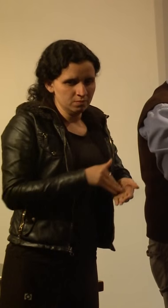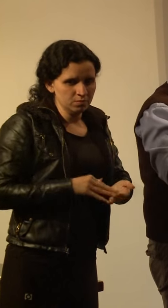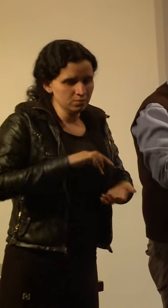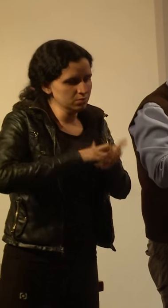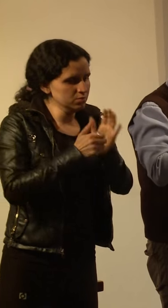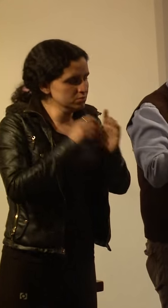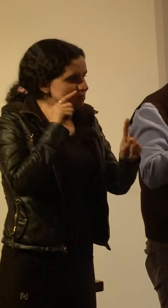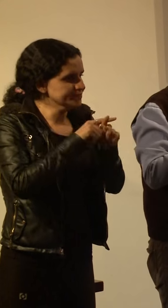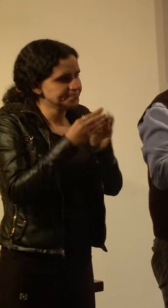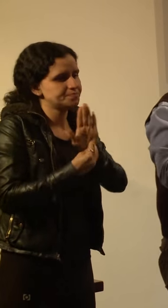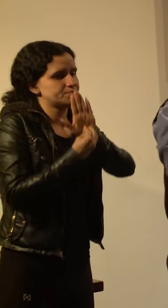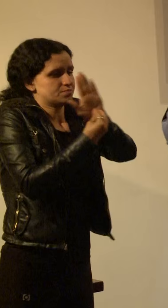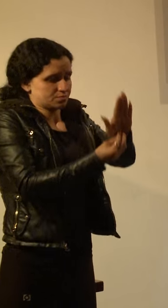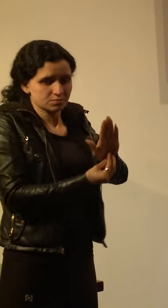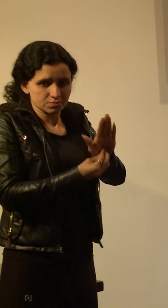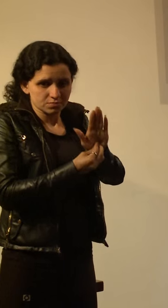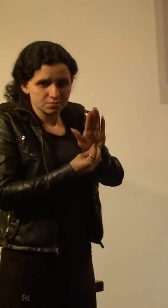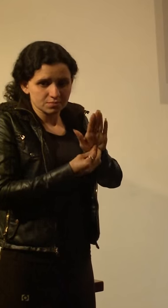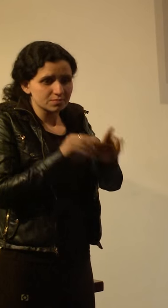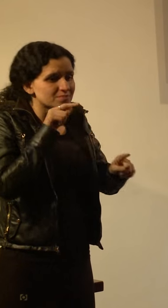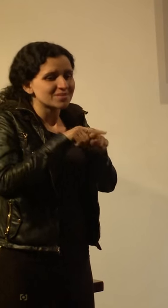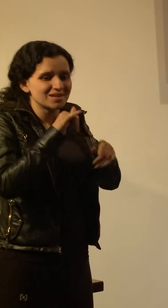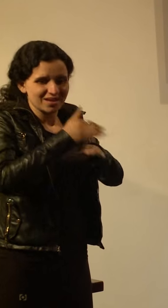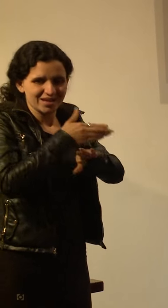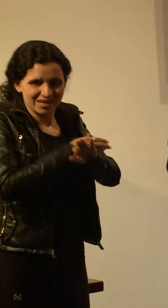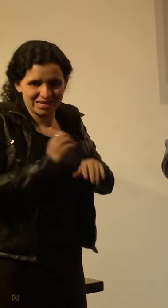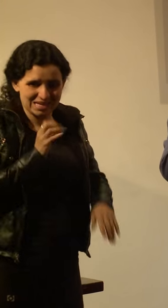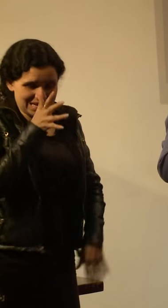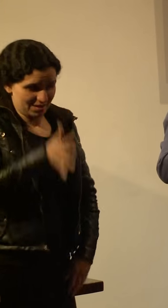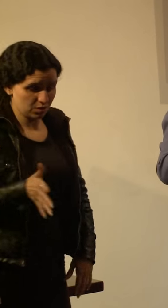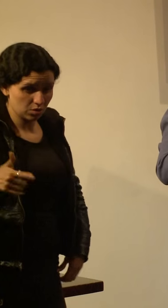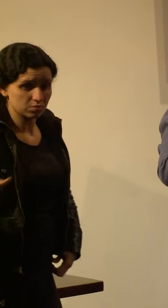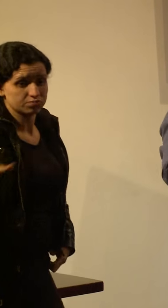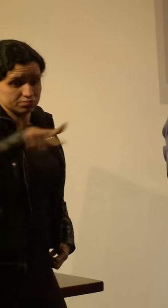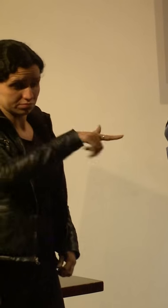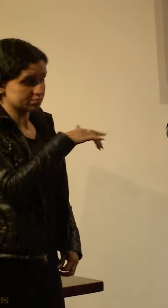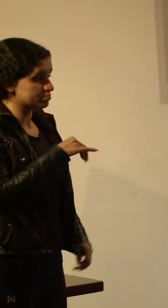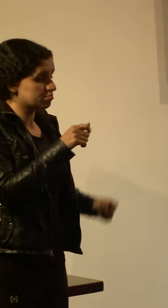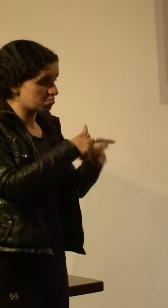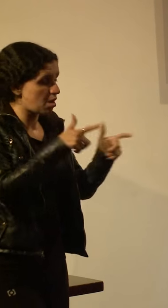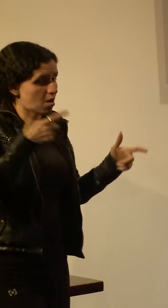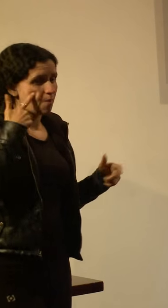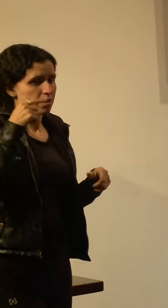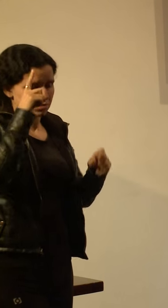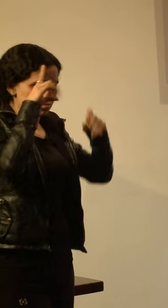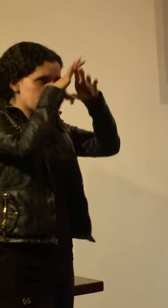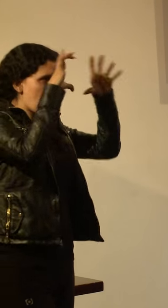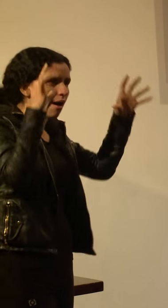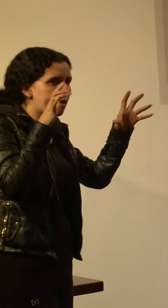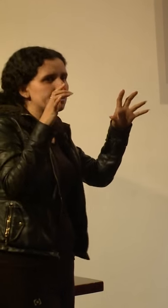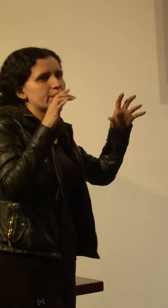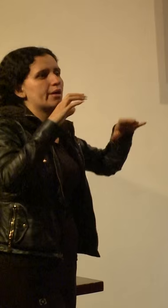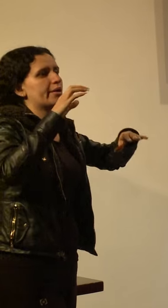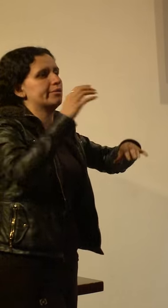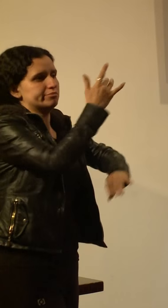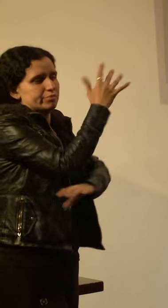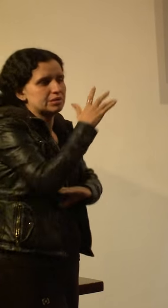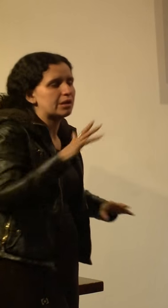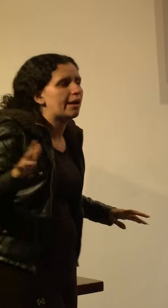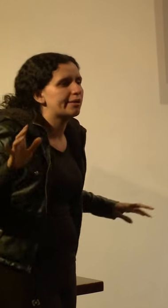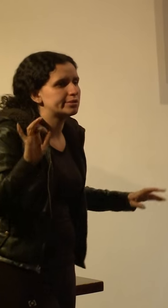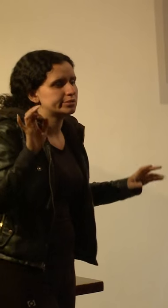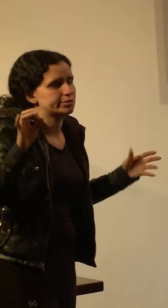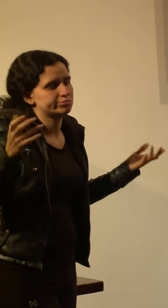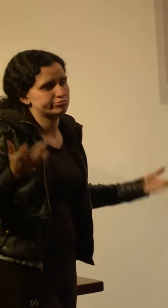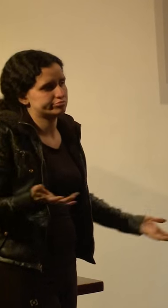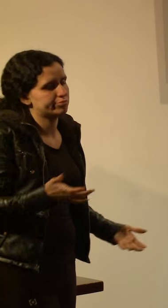de la representación es justamente lo que escribe. Y en el caso de ustedes, la mayoría de ustedes es una imagen de un paisaje, de un